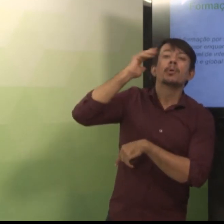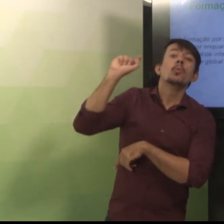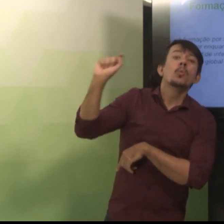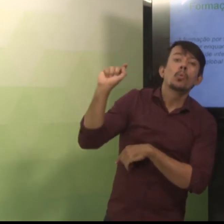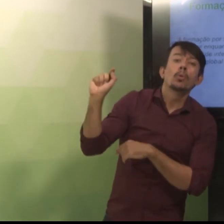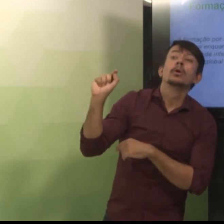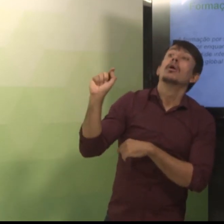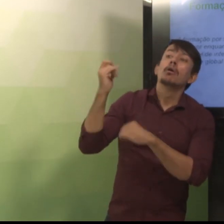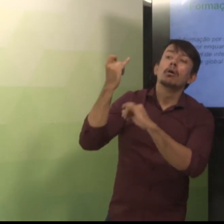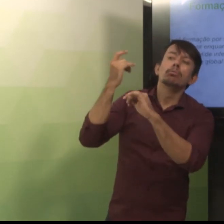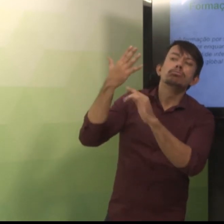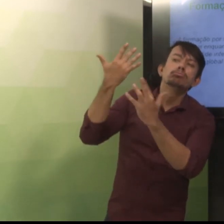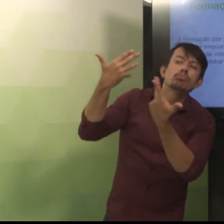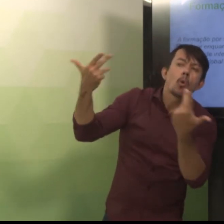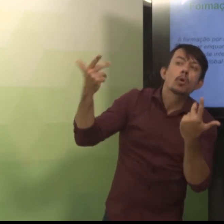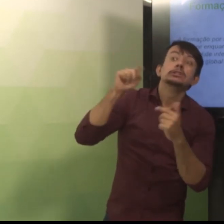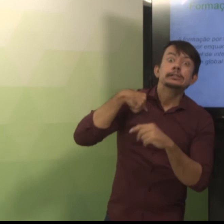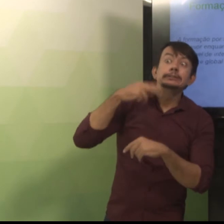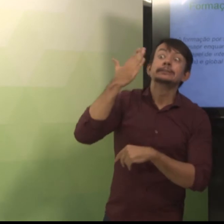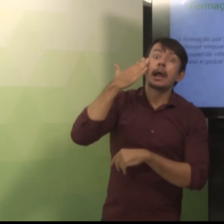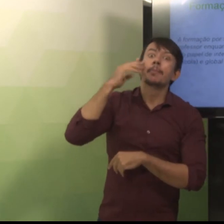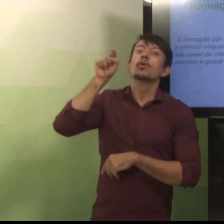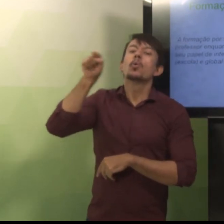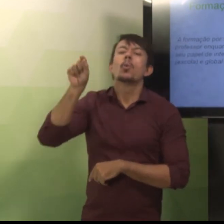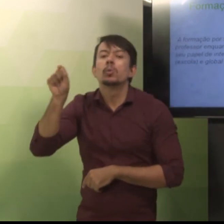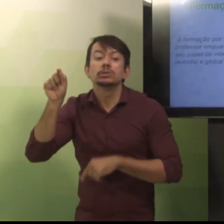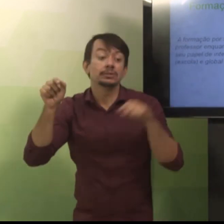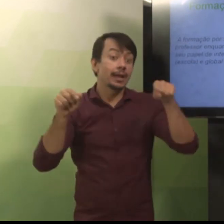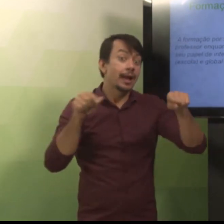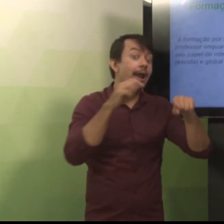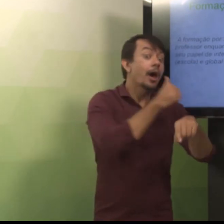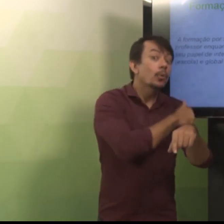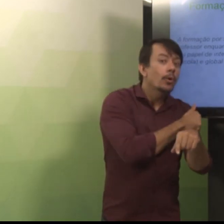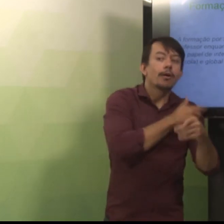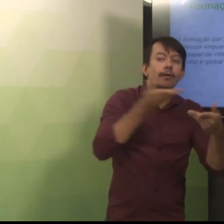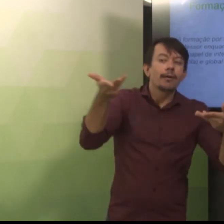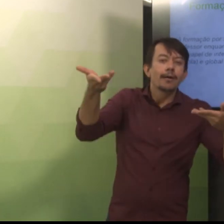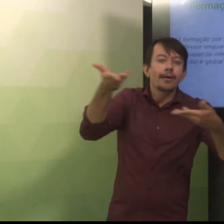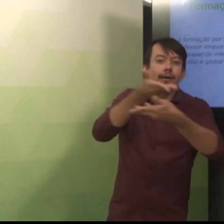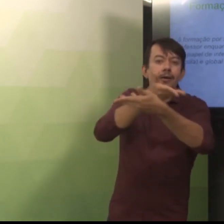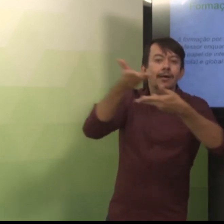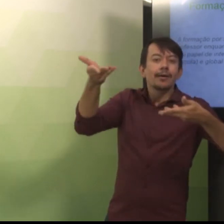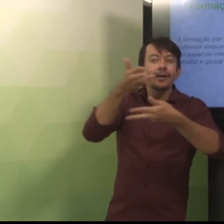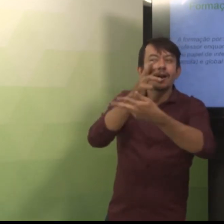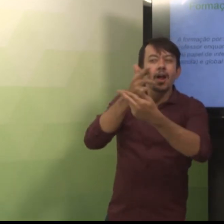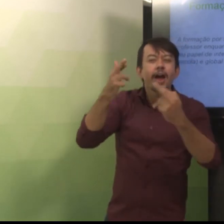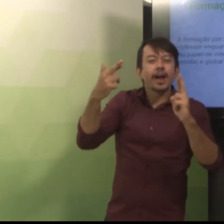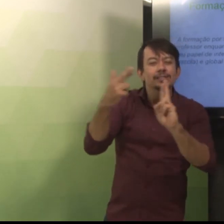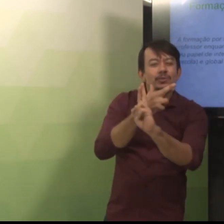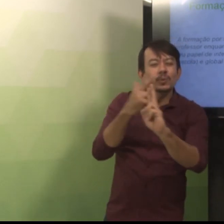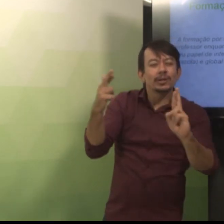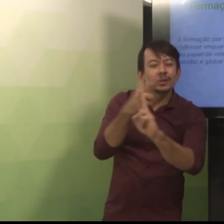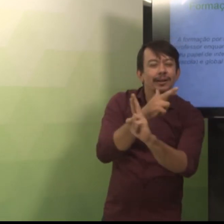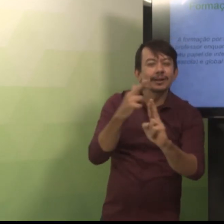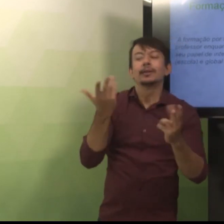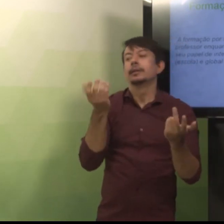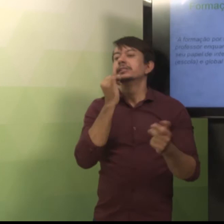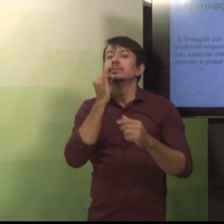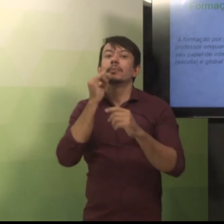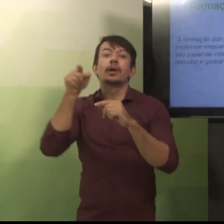as especificidades dessa família, conhecer essa família. Então, é necessária essa interação, essa